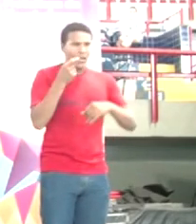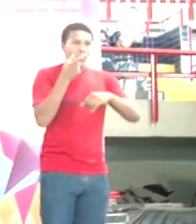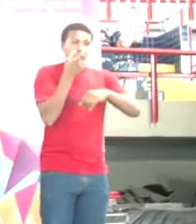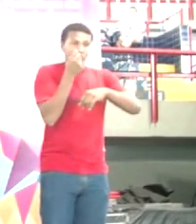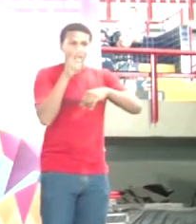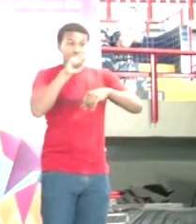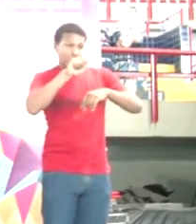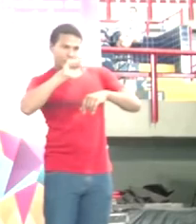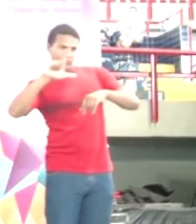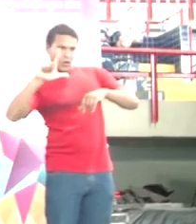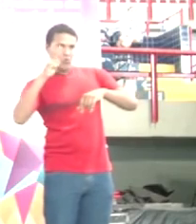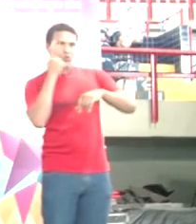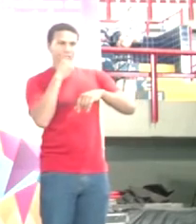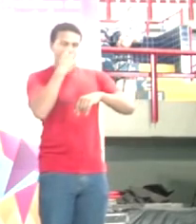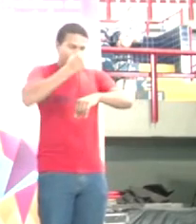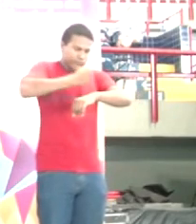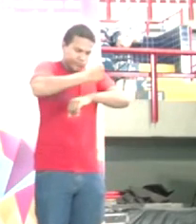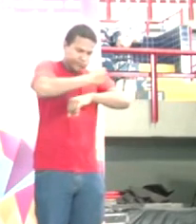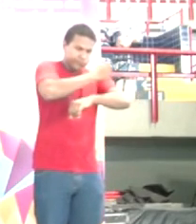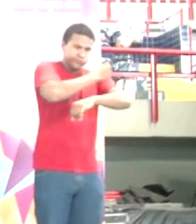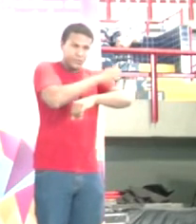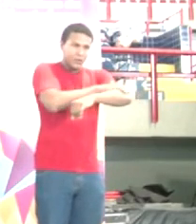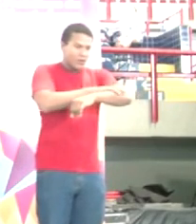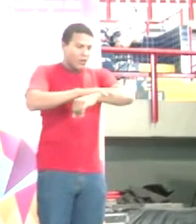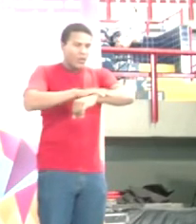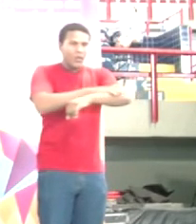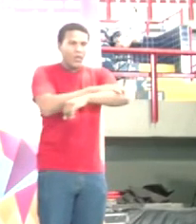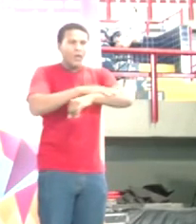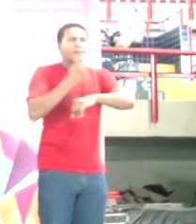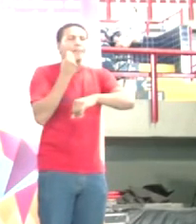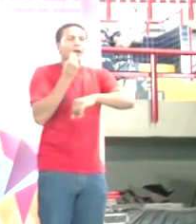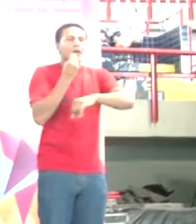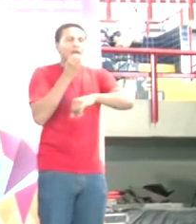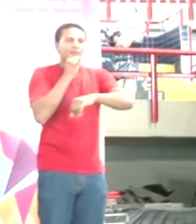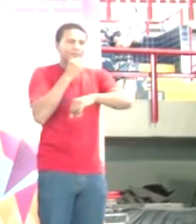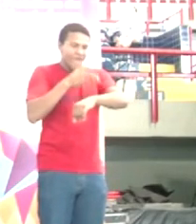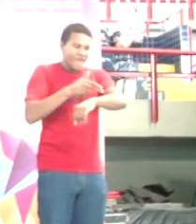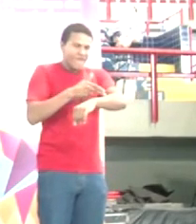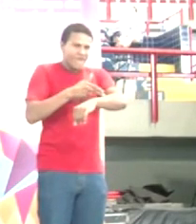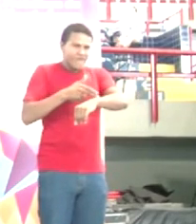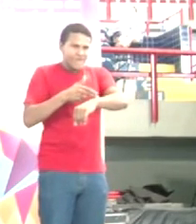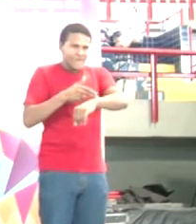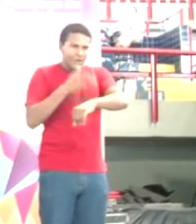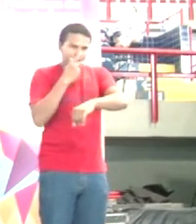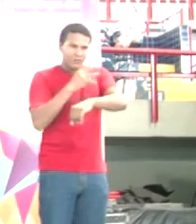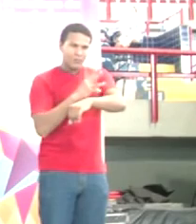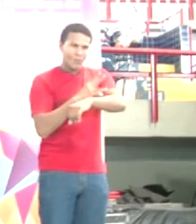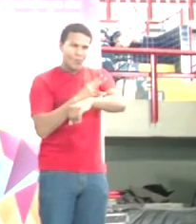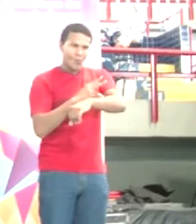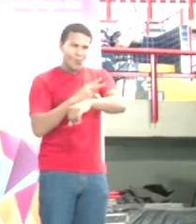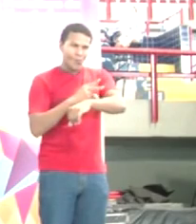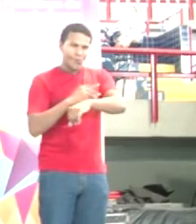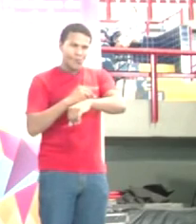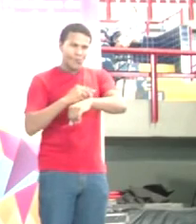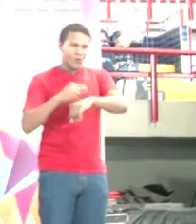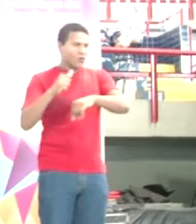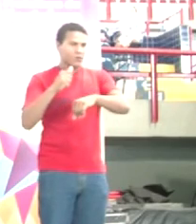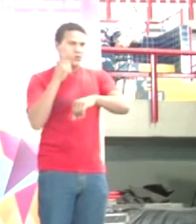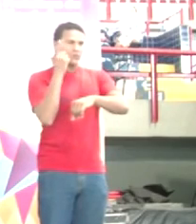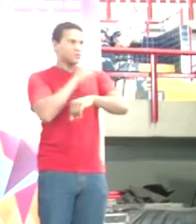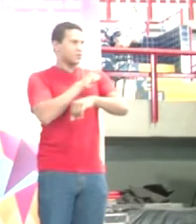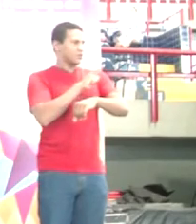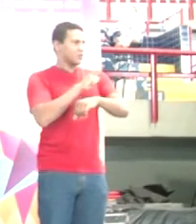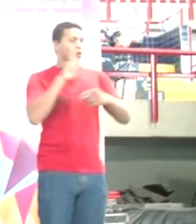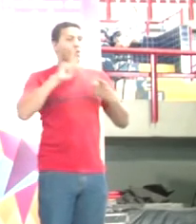na pele, onde você vai utilizar para cicatrizar. Né? Outro ponto que ele vai ser utilizado vai ser para herpes labial. Então,